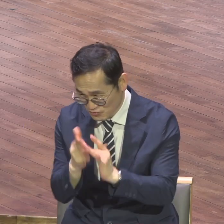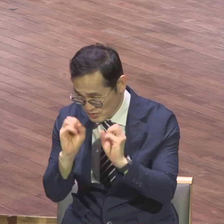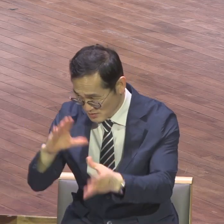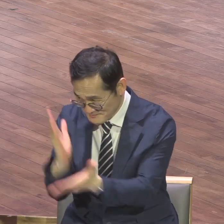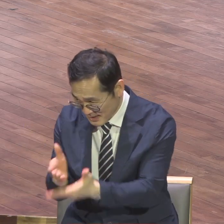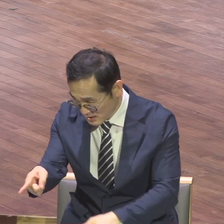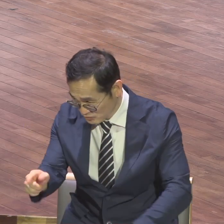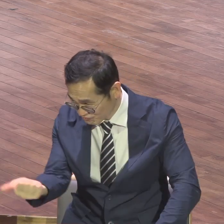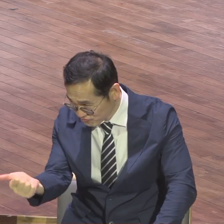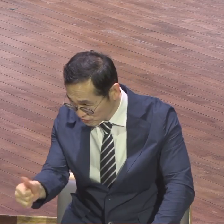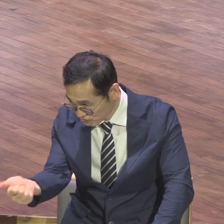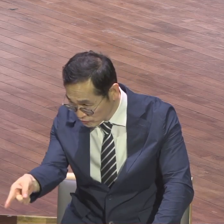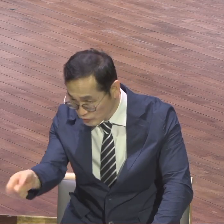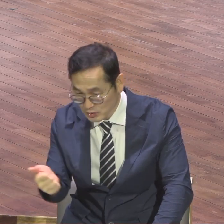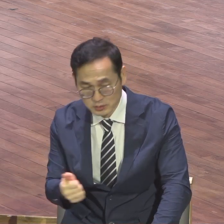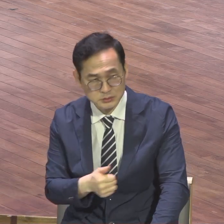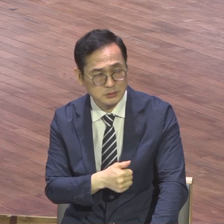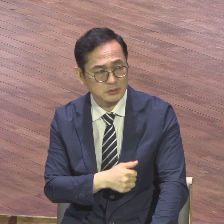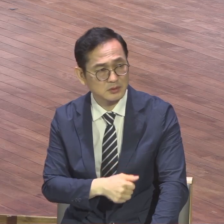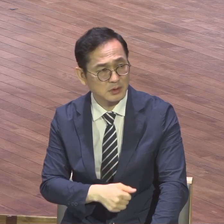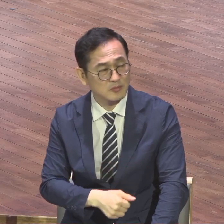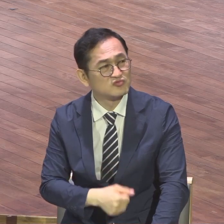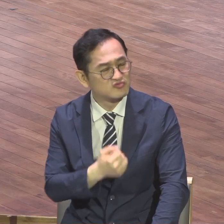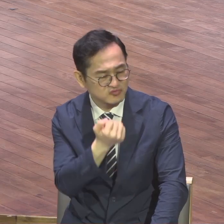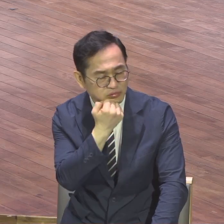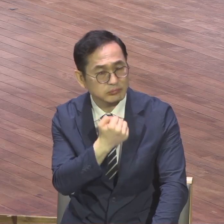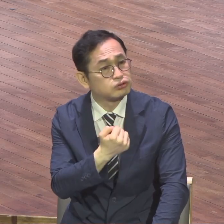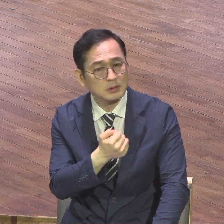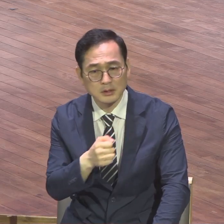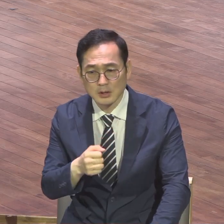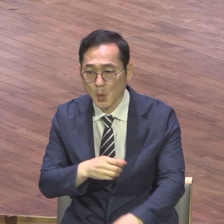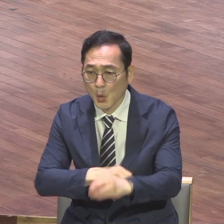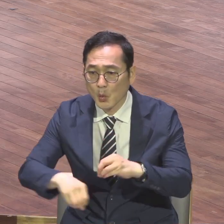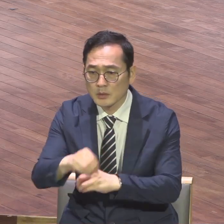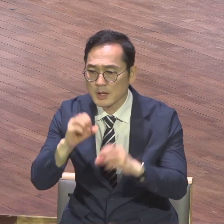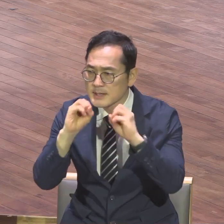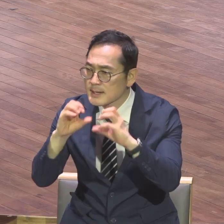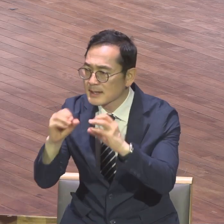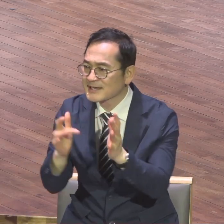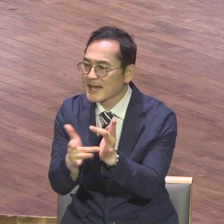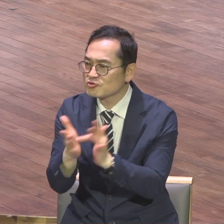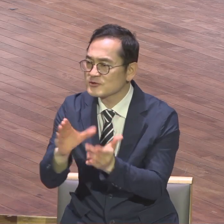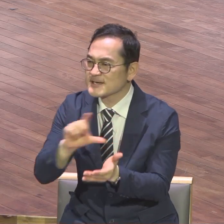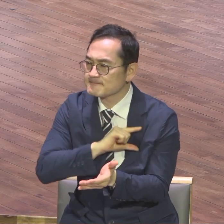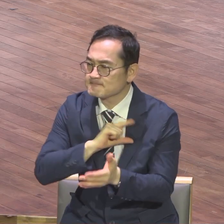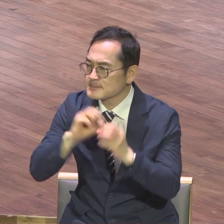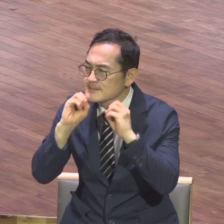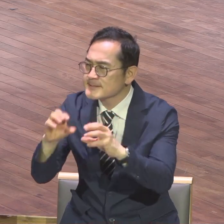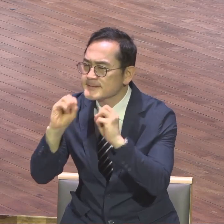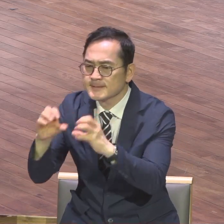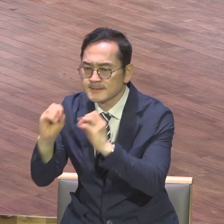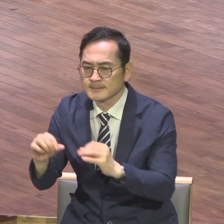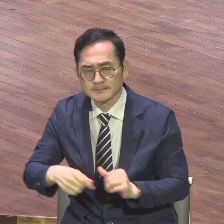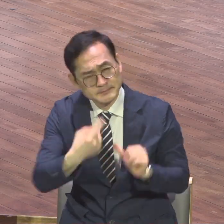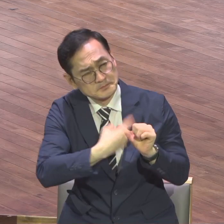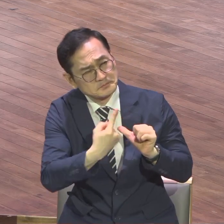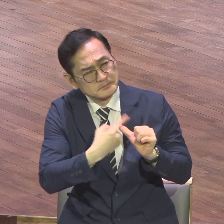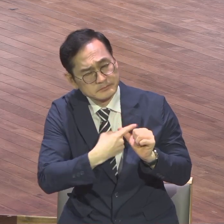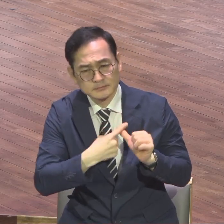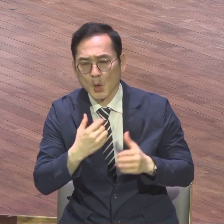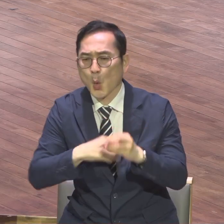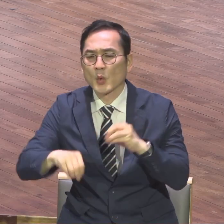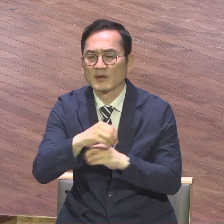하는데도 불구하고 이 사도들은 오히려 그 이름을 위하여 예수 이름을 위하여 능력 받는 이 일에 합당한